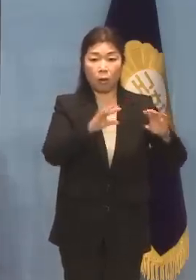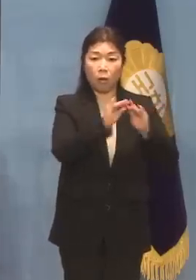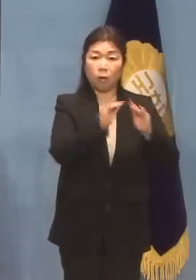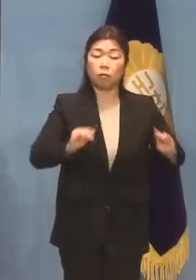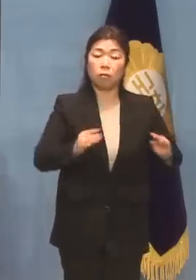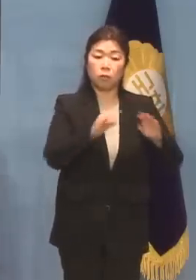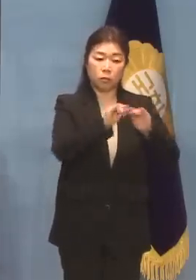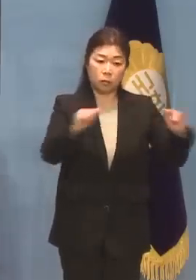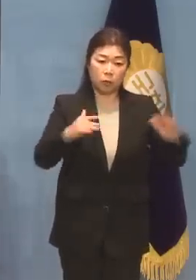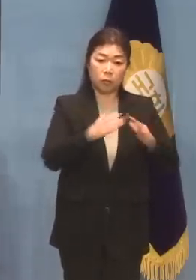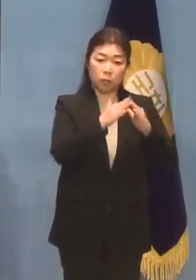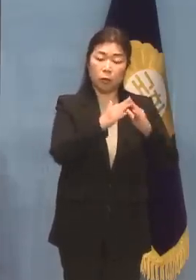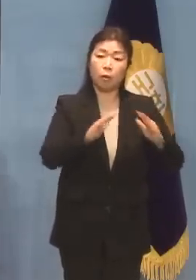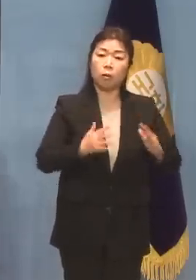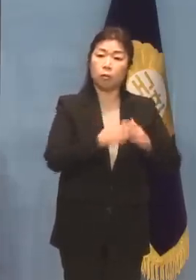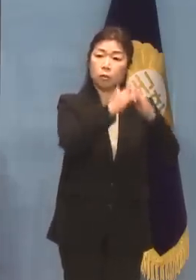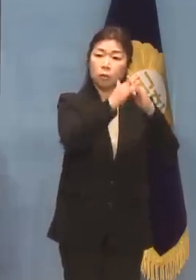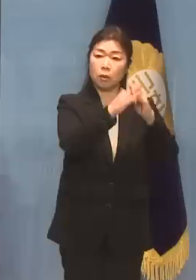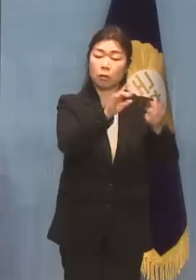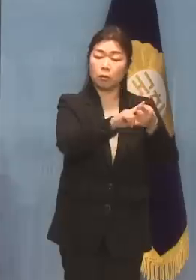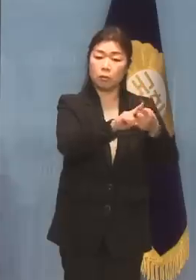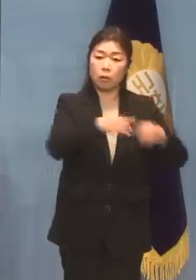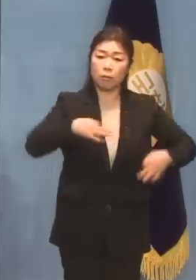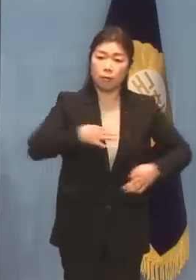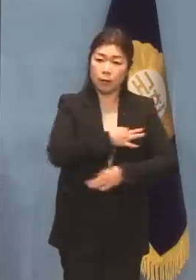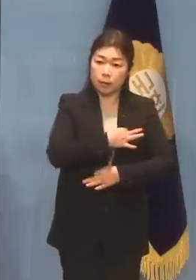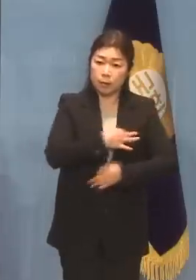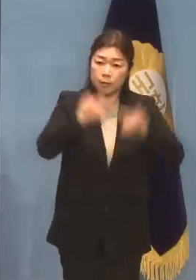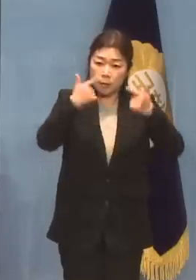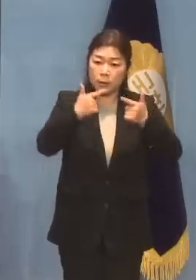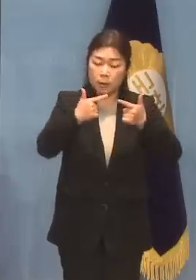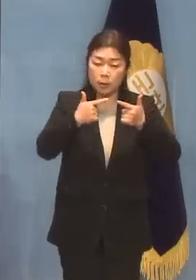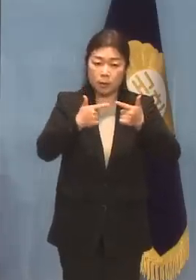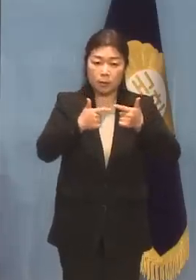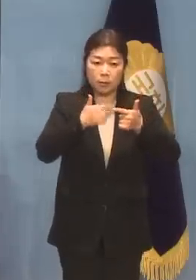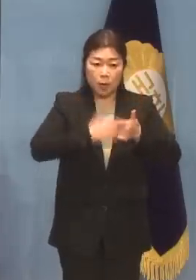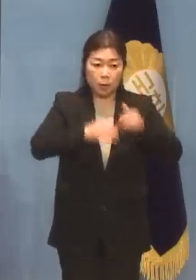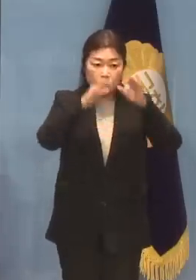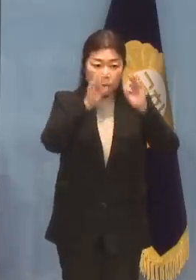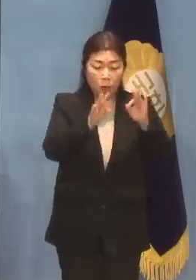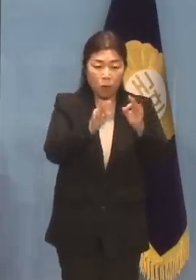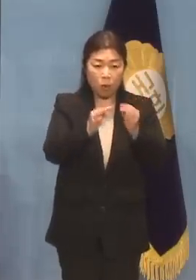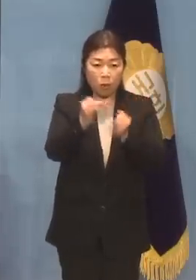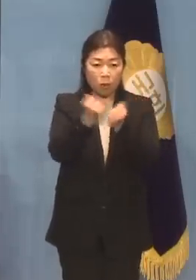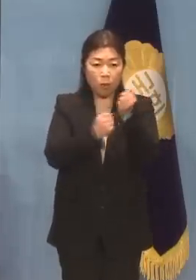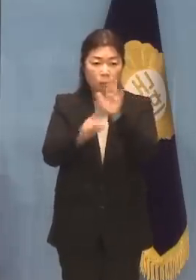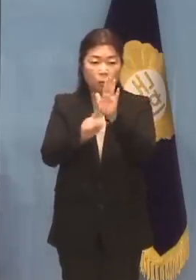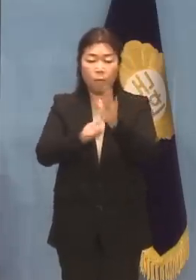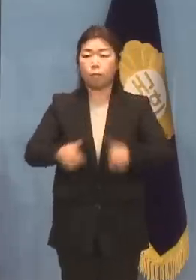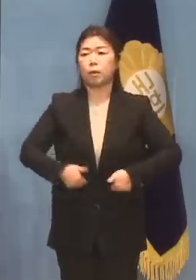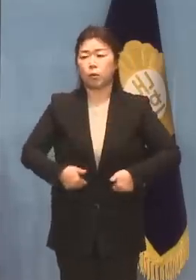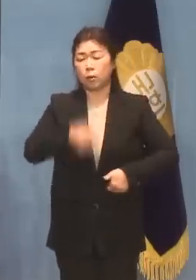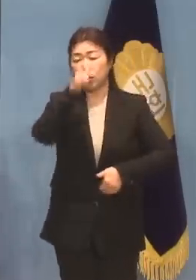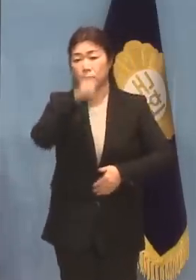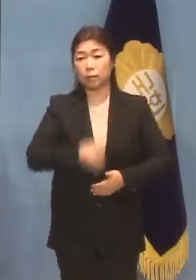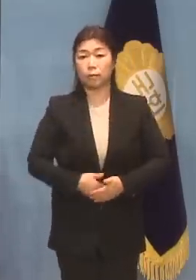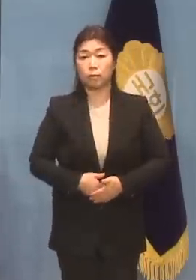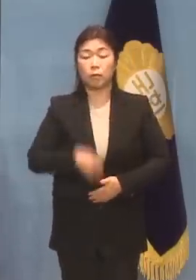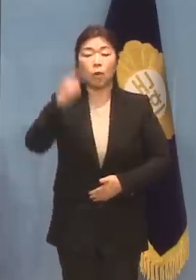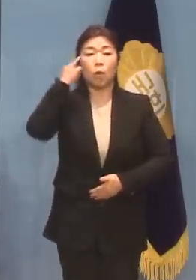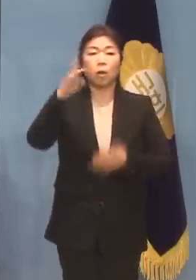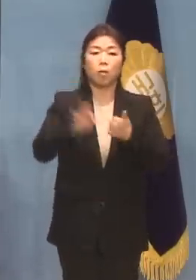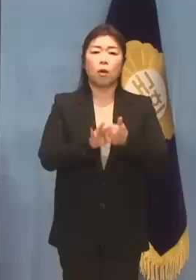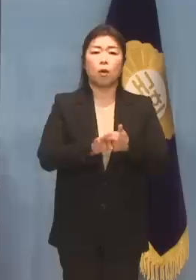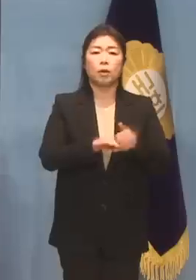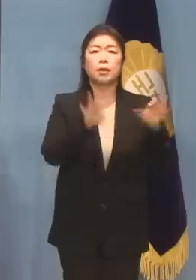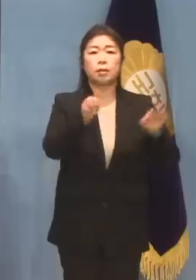대해서는 명명백백히 알려야 될 책임이 있습니다. 더구나 김기현 의원은